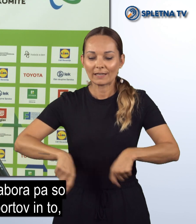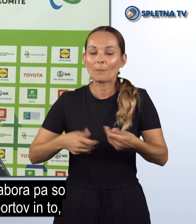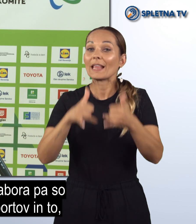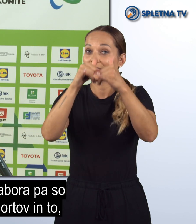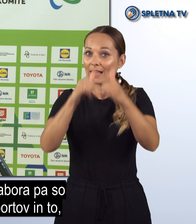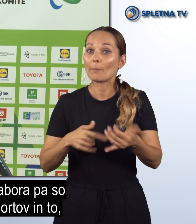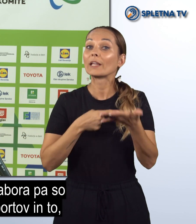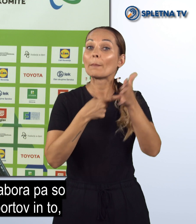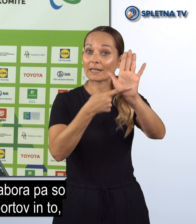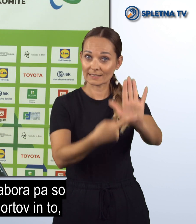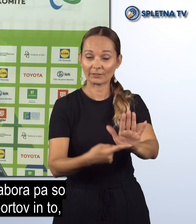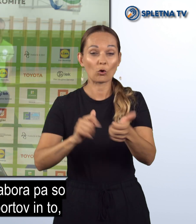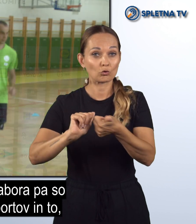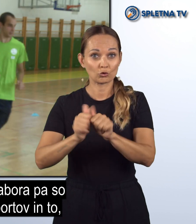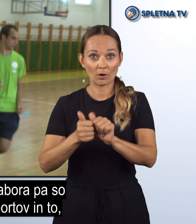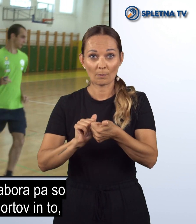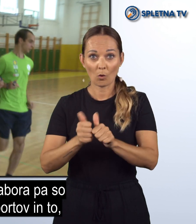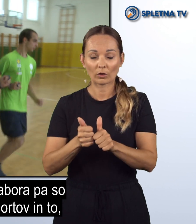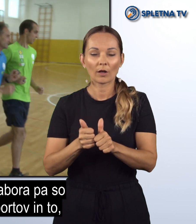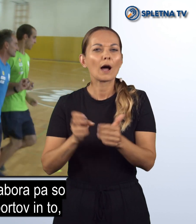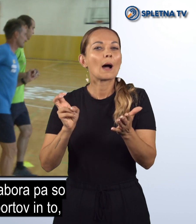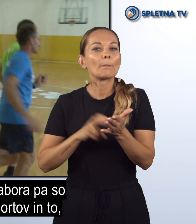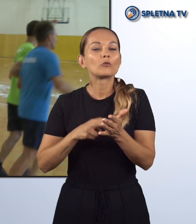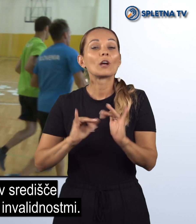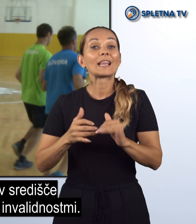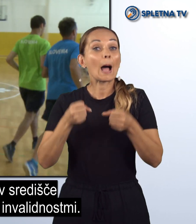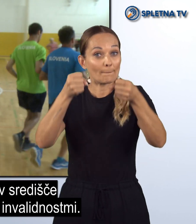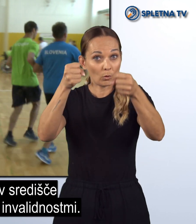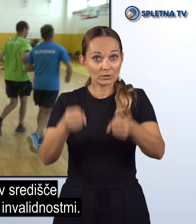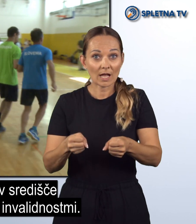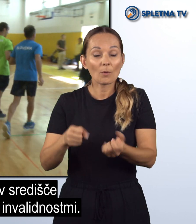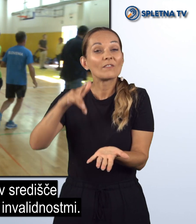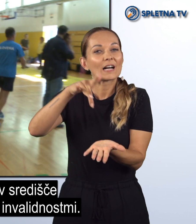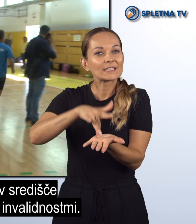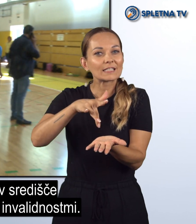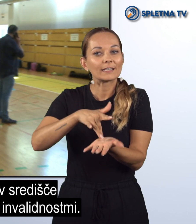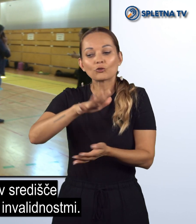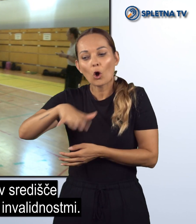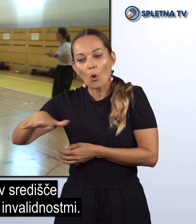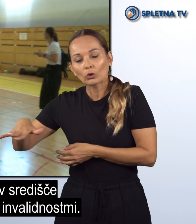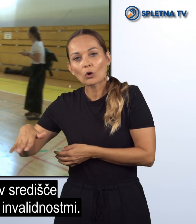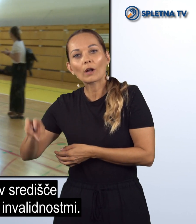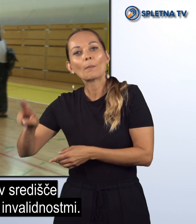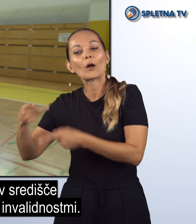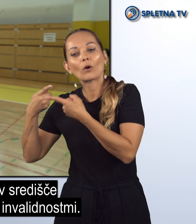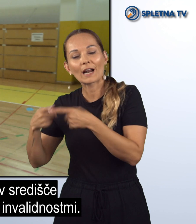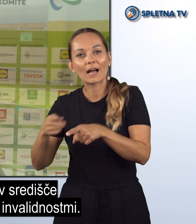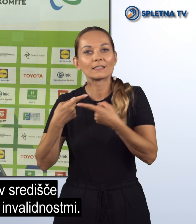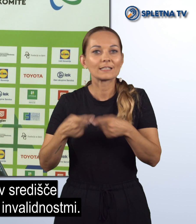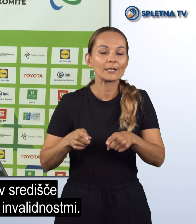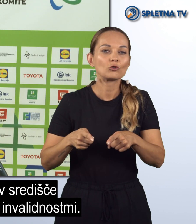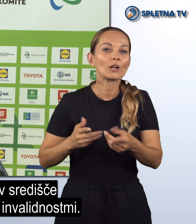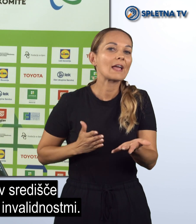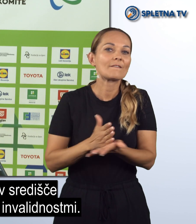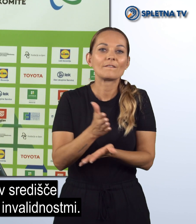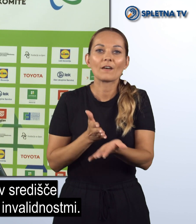Glavni namen tabora so pa predstavitve športov, pa to, da postavimo v središče otroke z različnimi